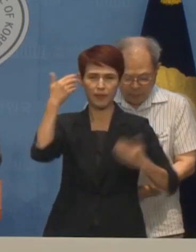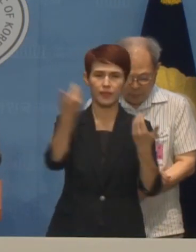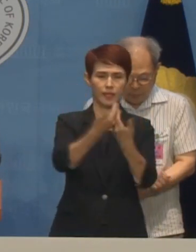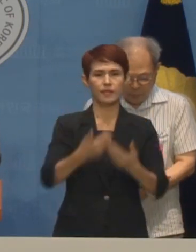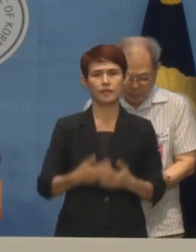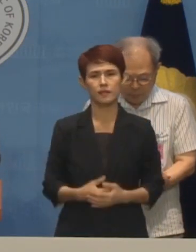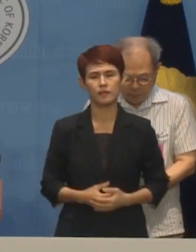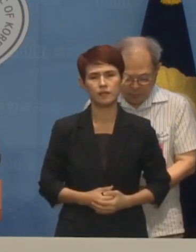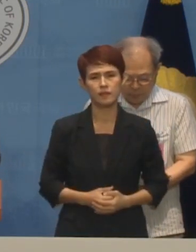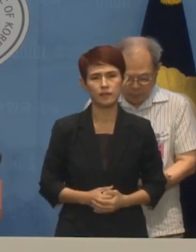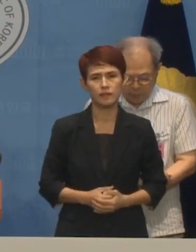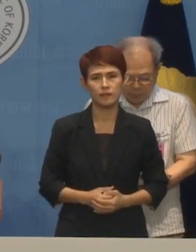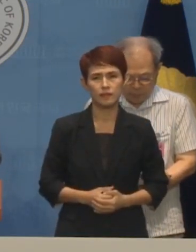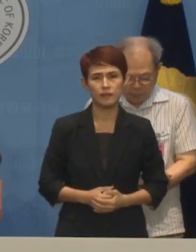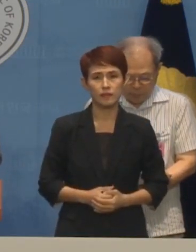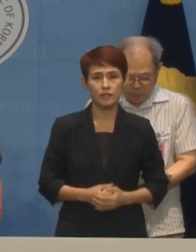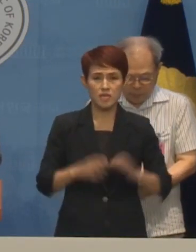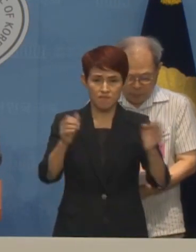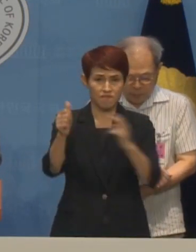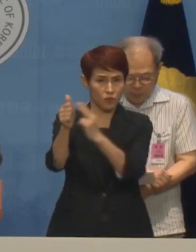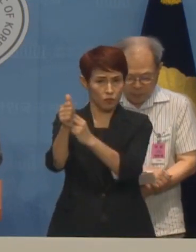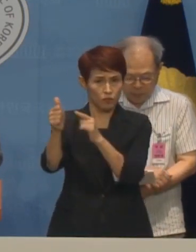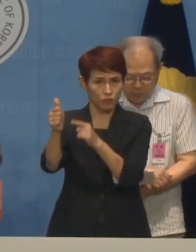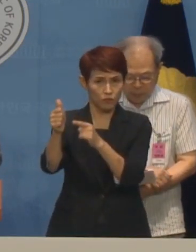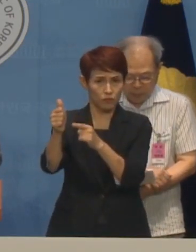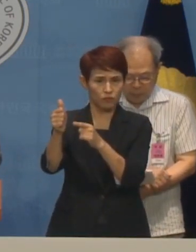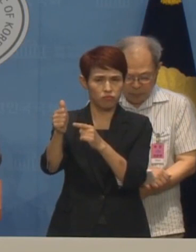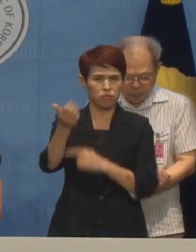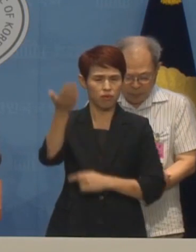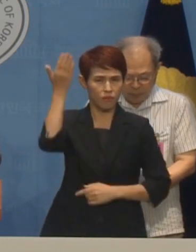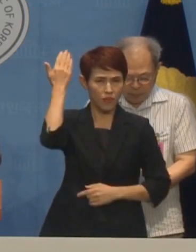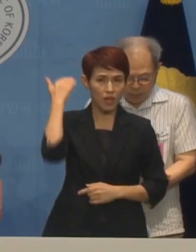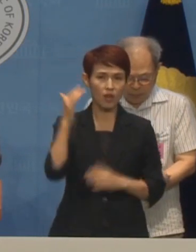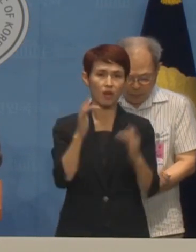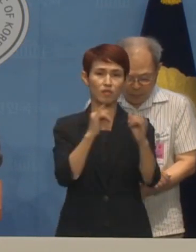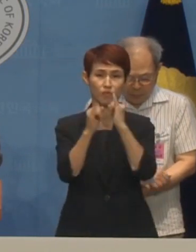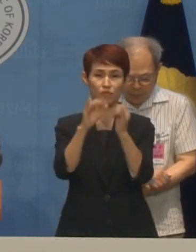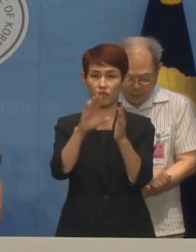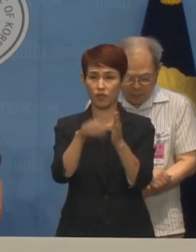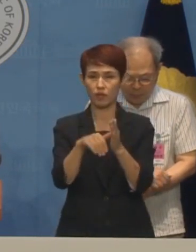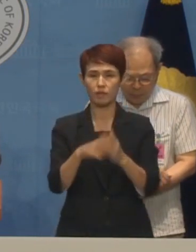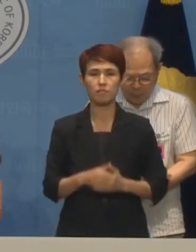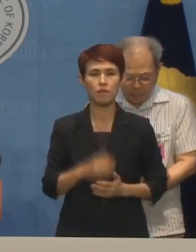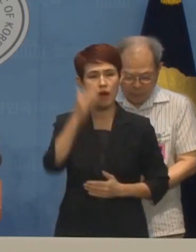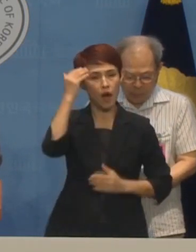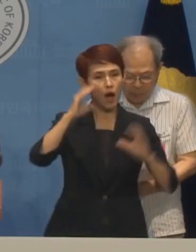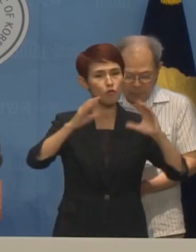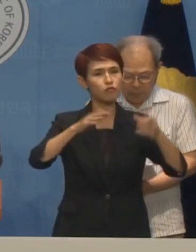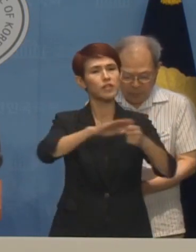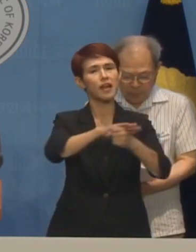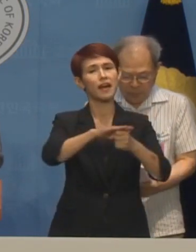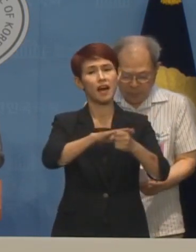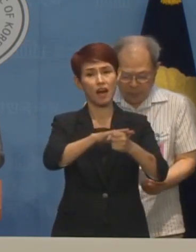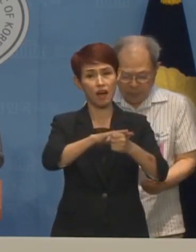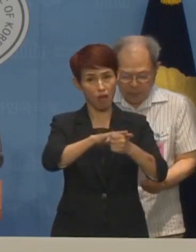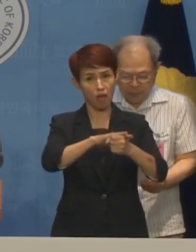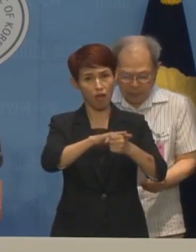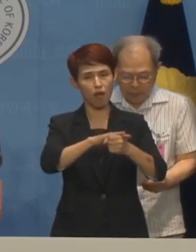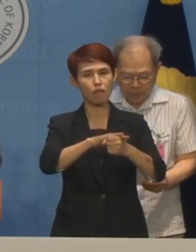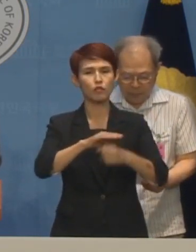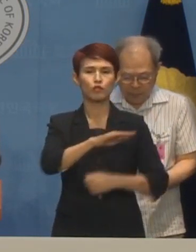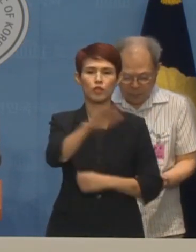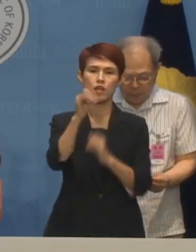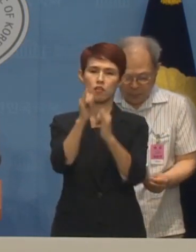반대하고 있다. 김영석 교수는 과거 한 인터뷰에서 대한민국을 사랑한다면